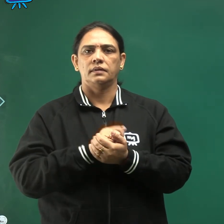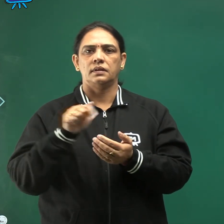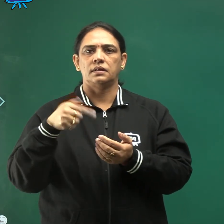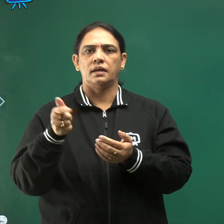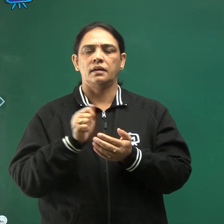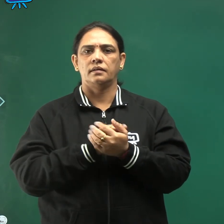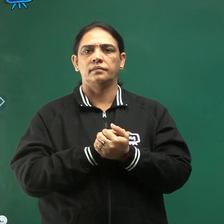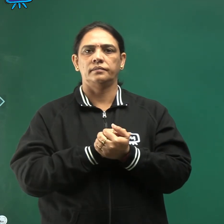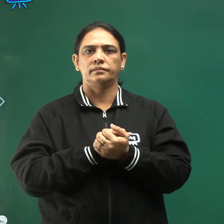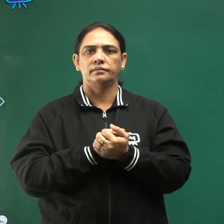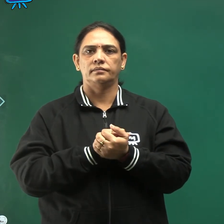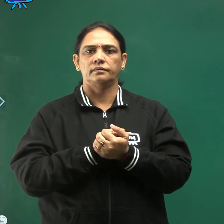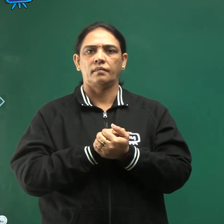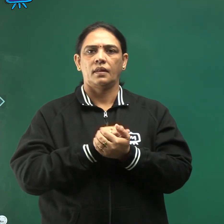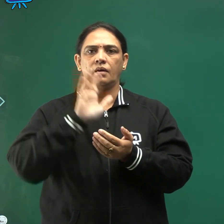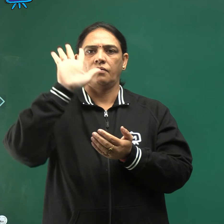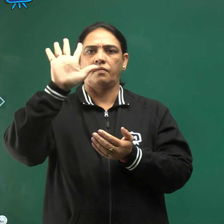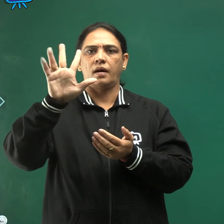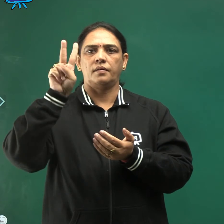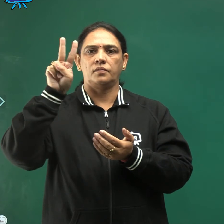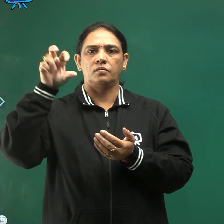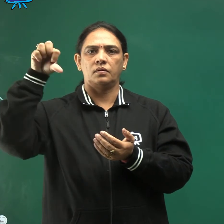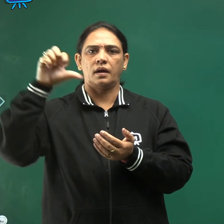अतः 529 का